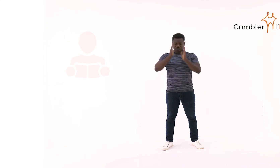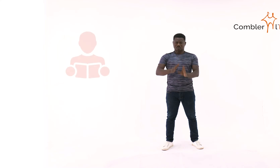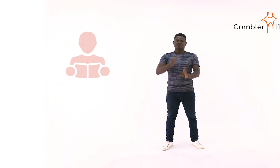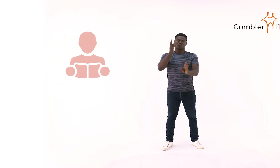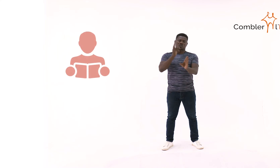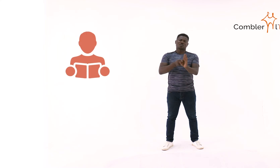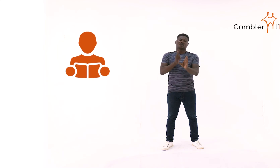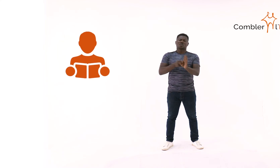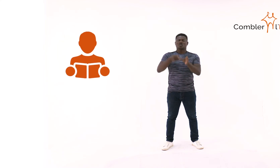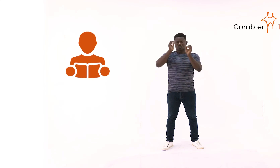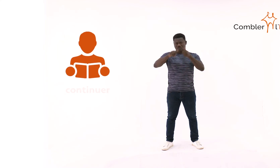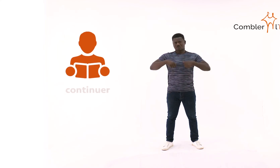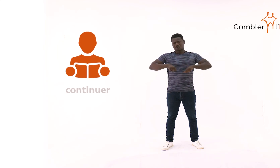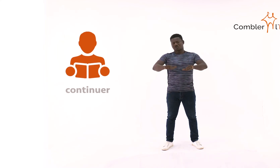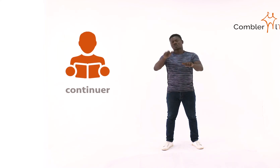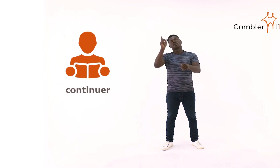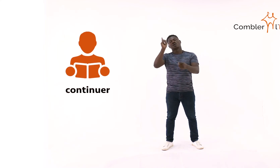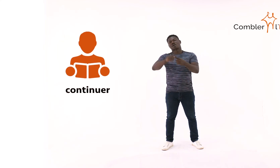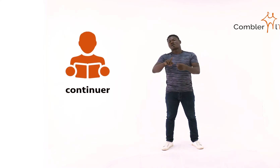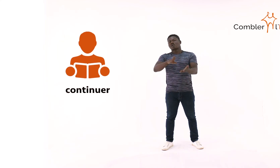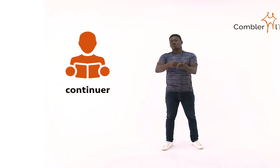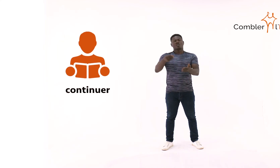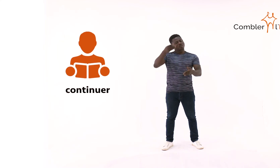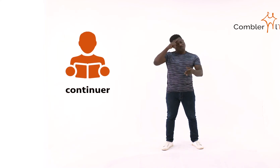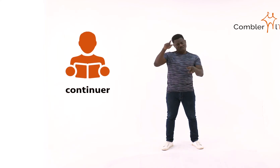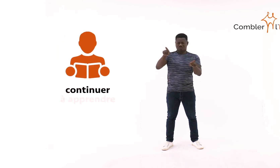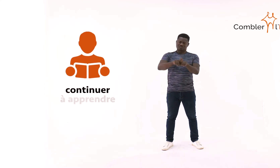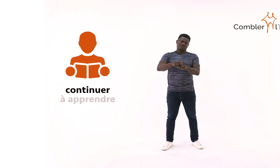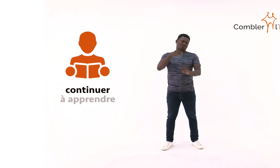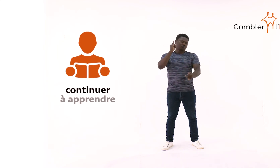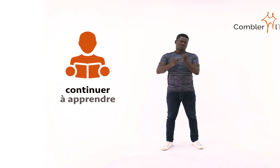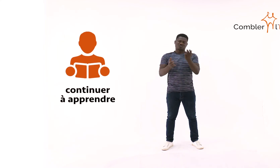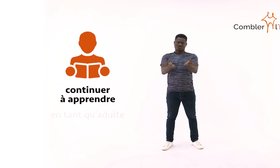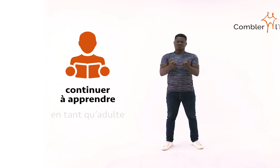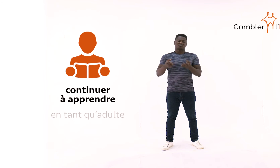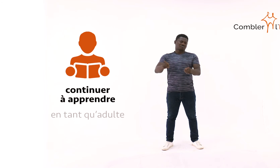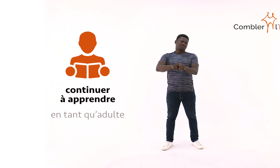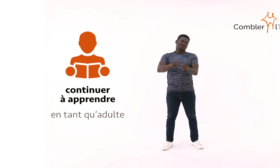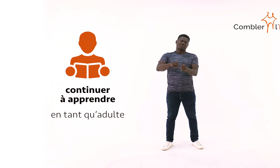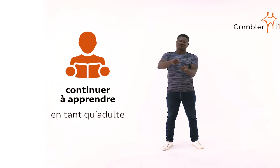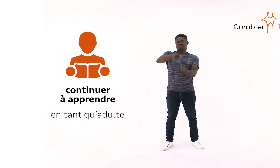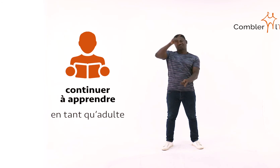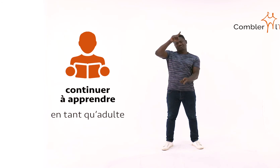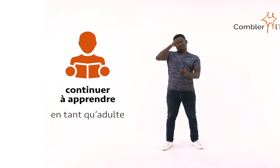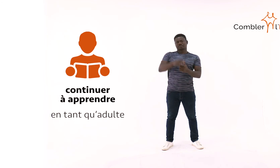Les personnes en situation de handicap peuvent continuer à apprendre en tant qu'adultes si elles le